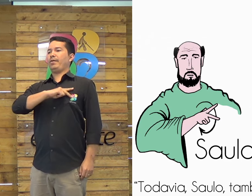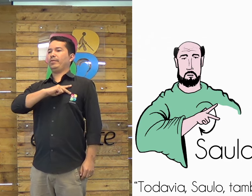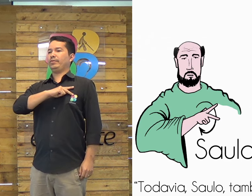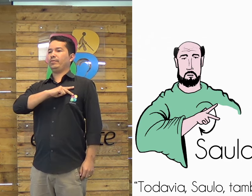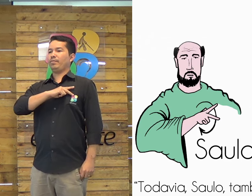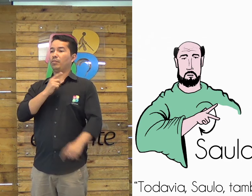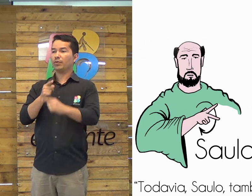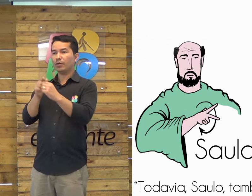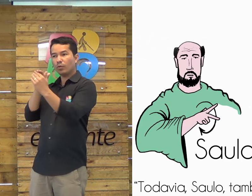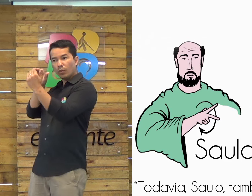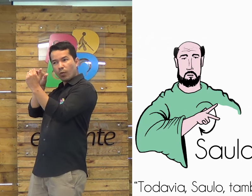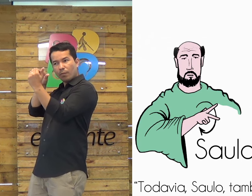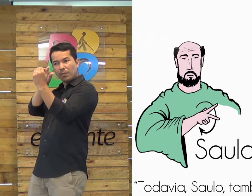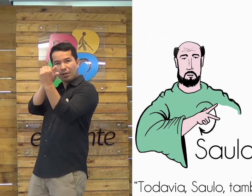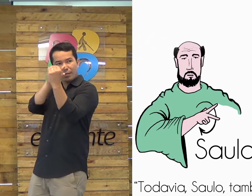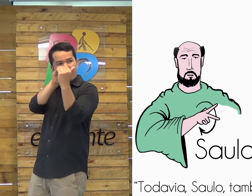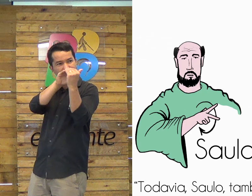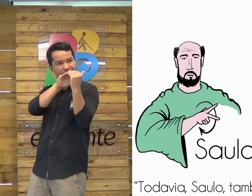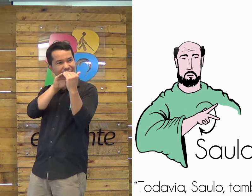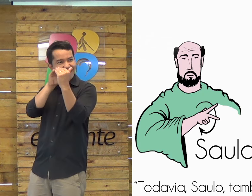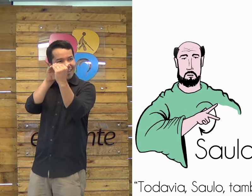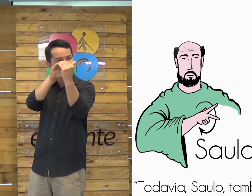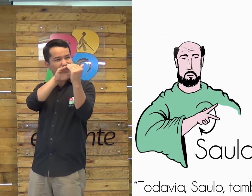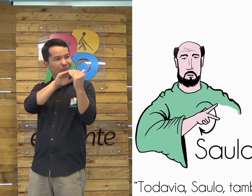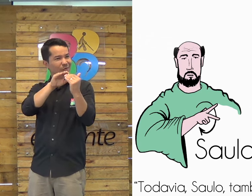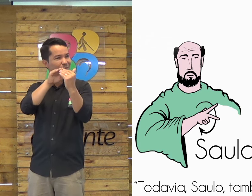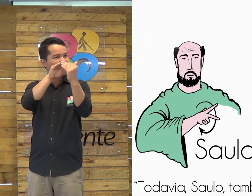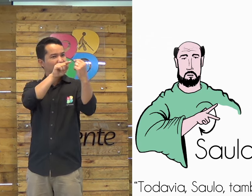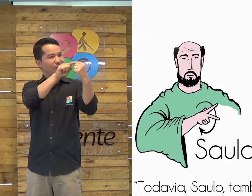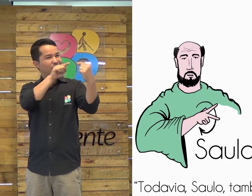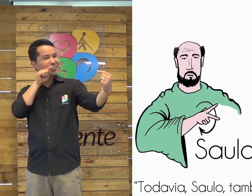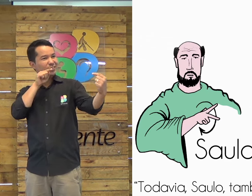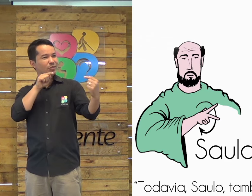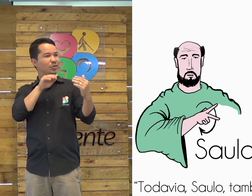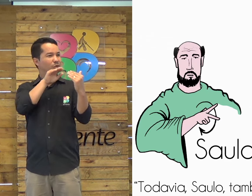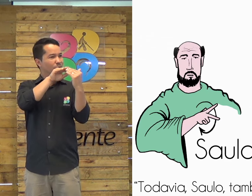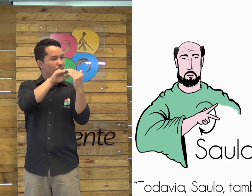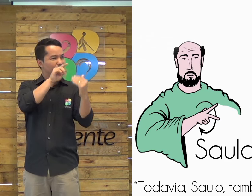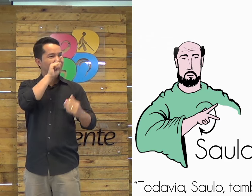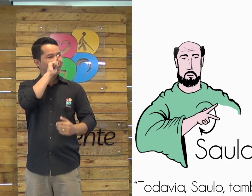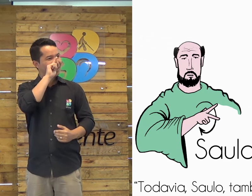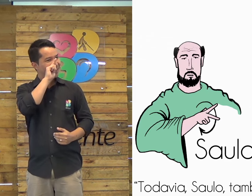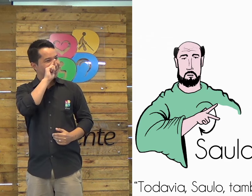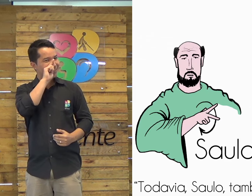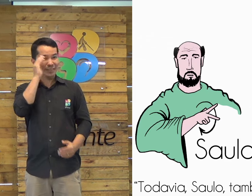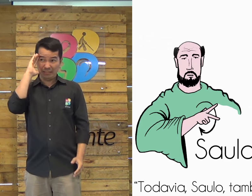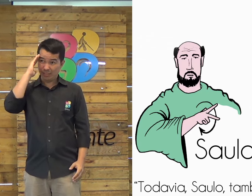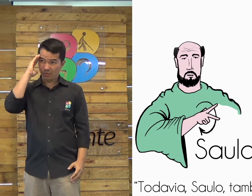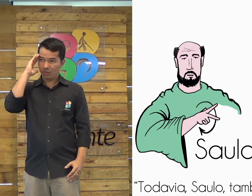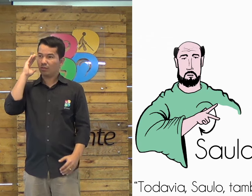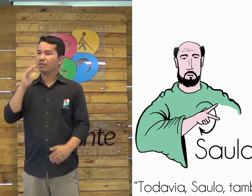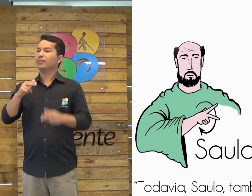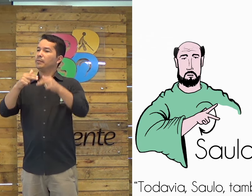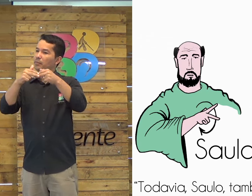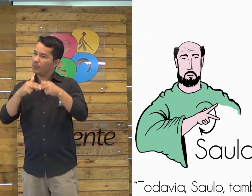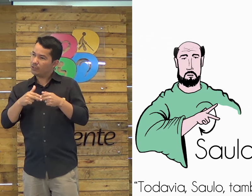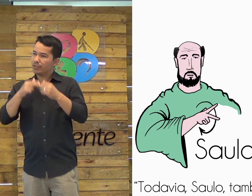Então ele começou a ser chamado de Paulo, né, para se igualar com a população dos gentios ali, daquela região.